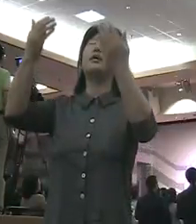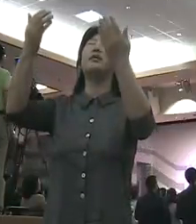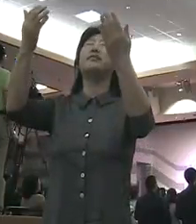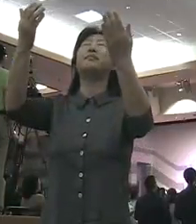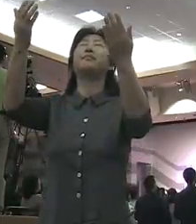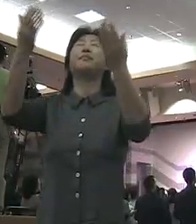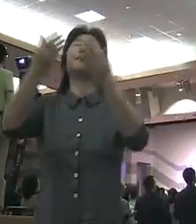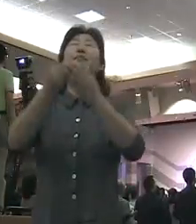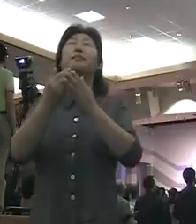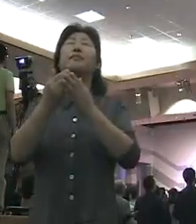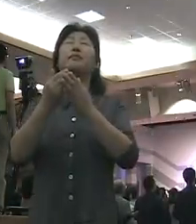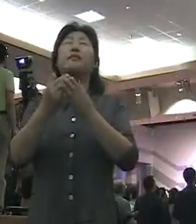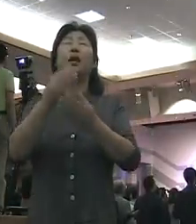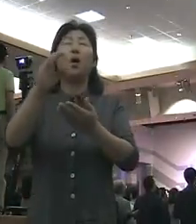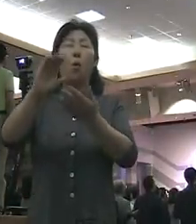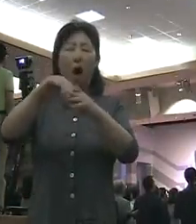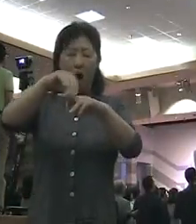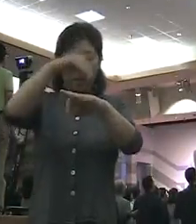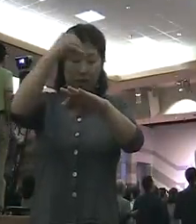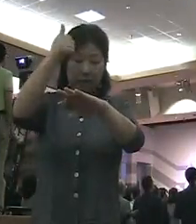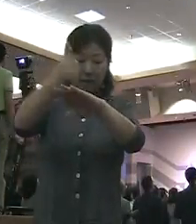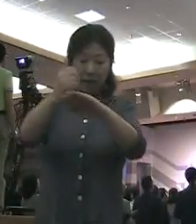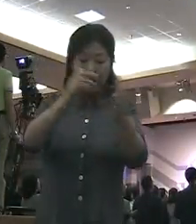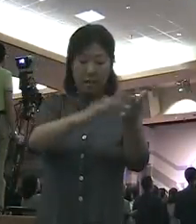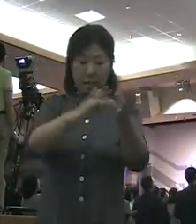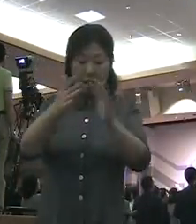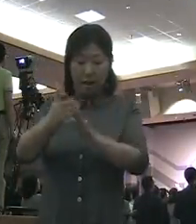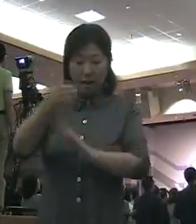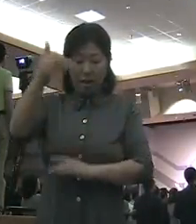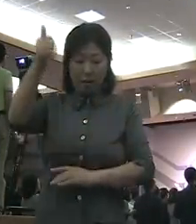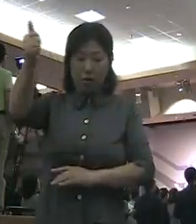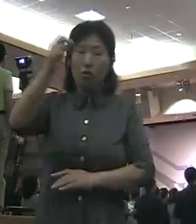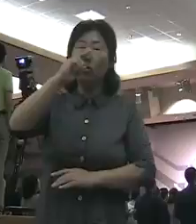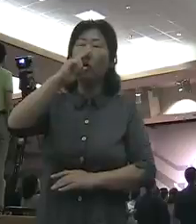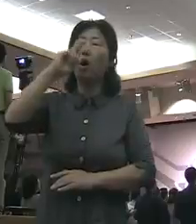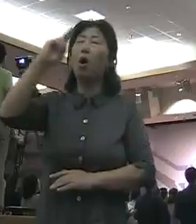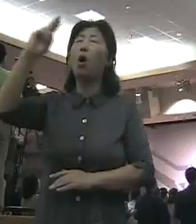왕이신 예수여, 왕이신 예수여